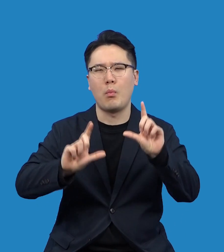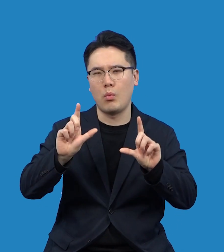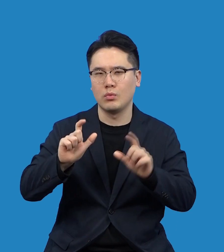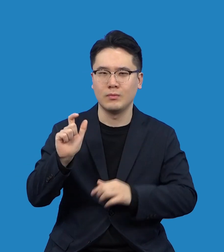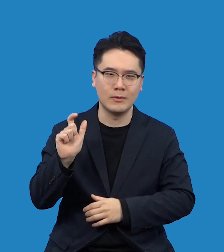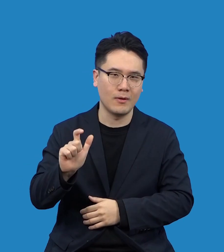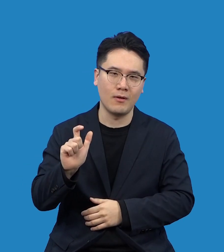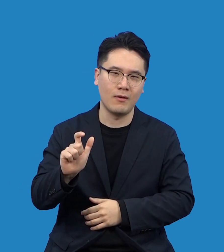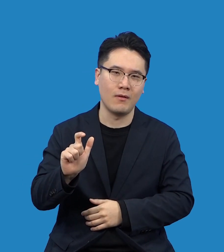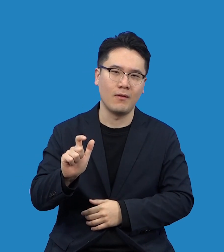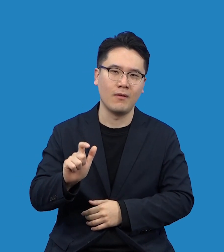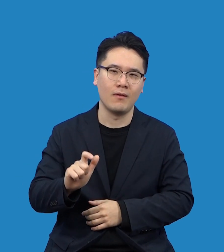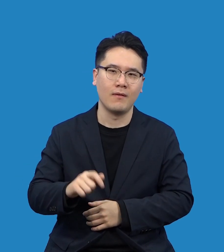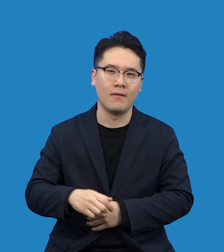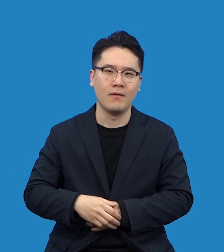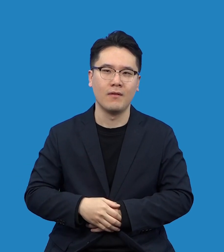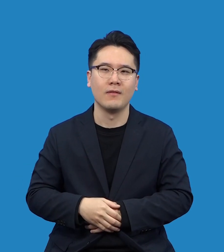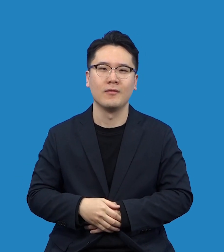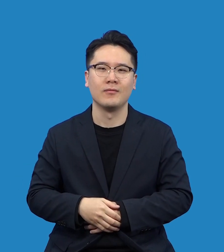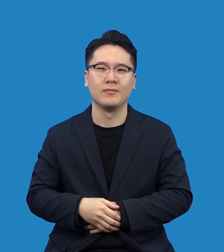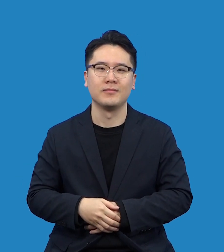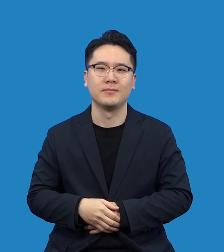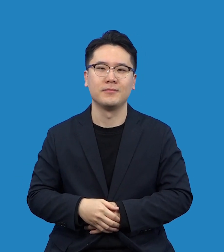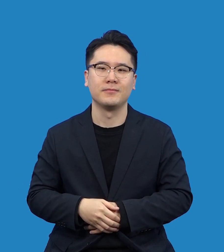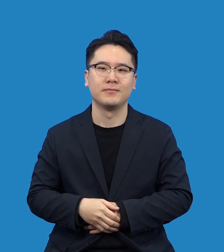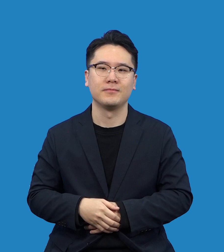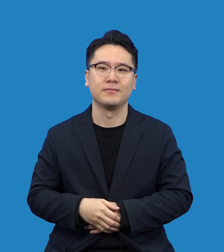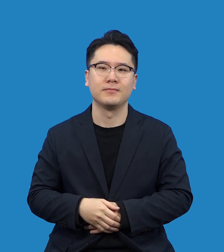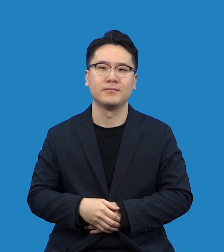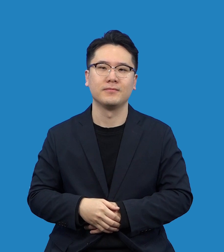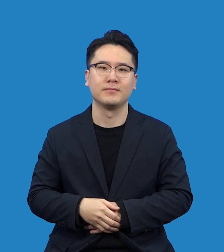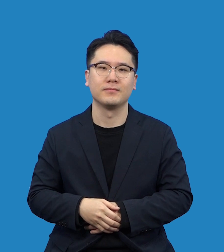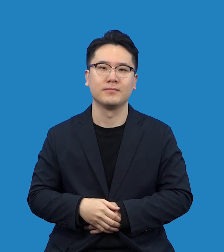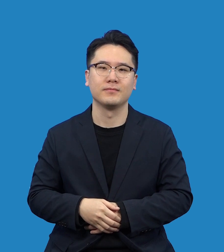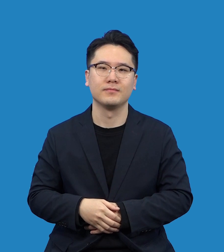또 저런 이 황소 그림도 있습니다.